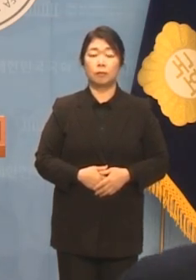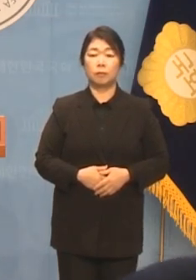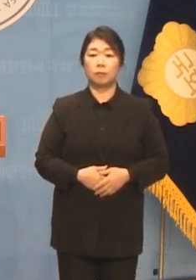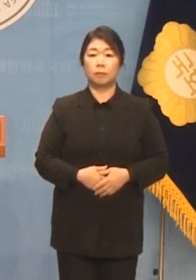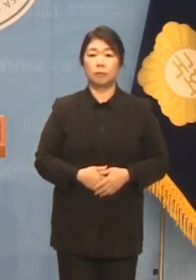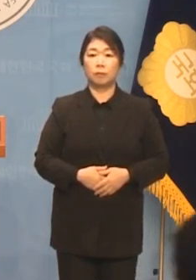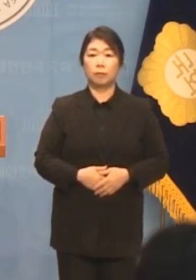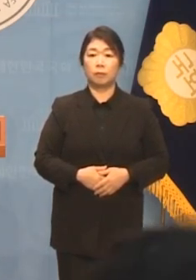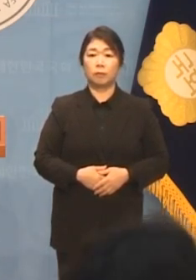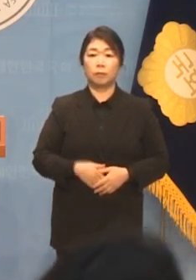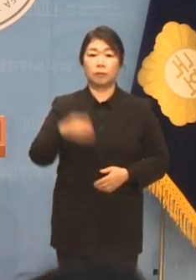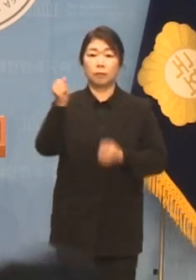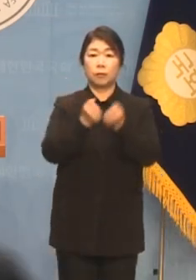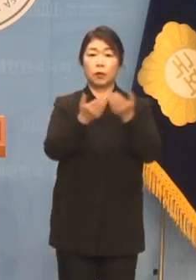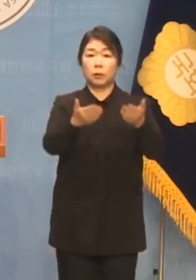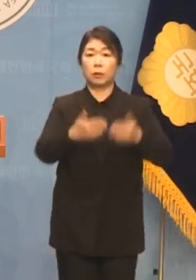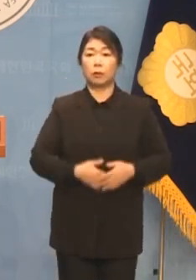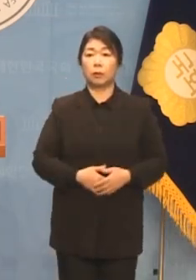브리핑